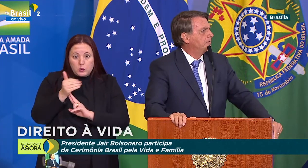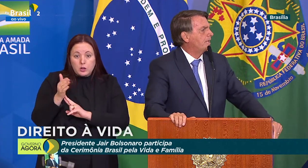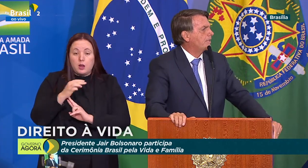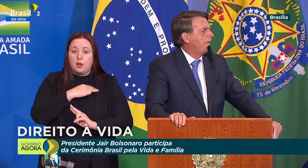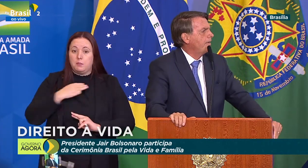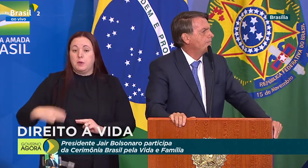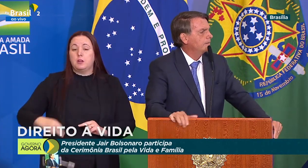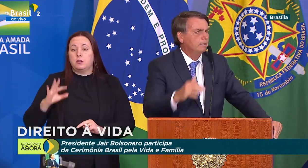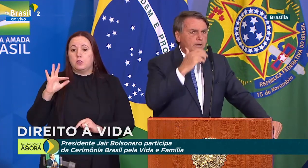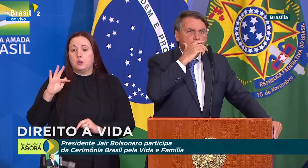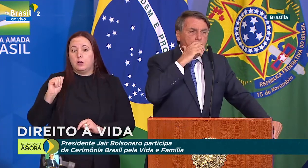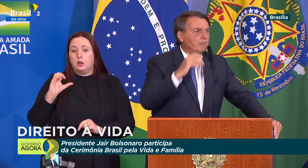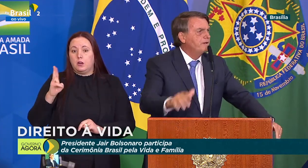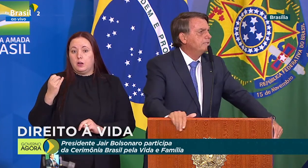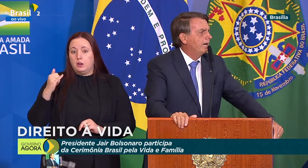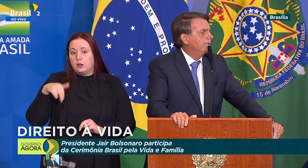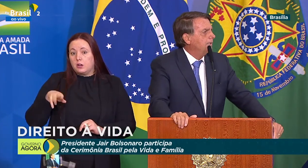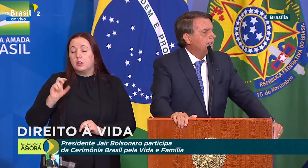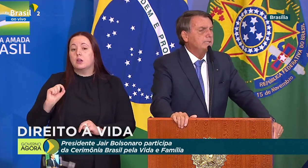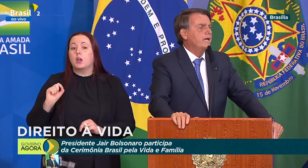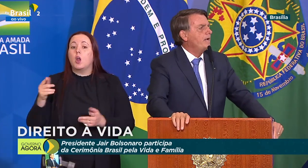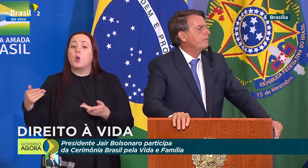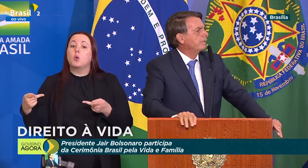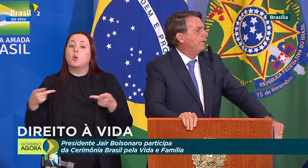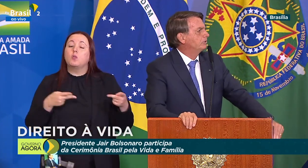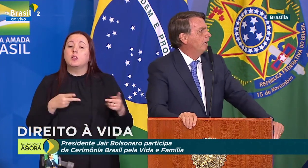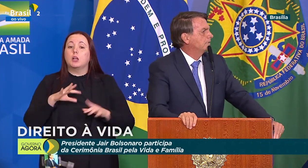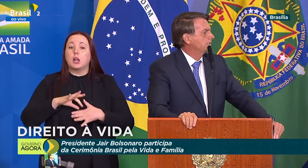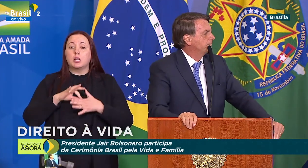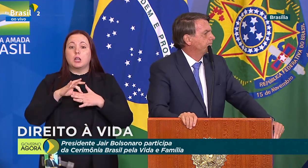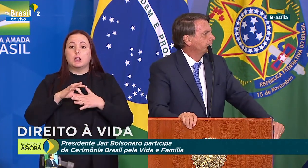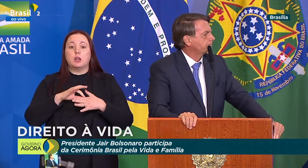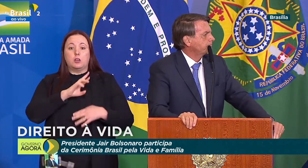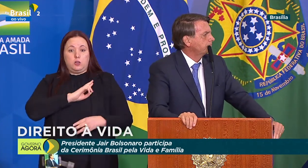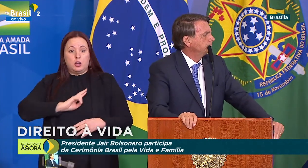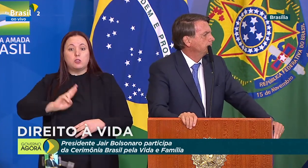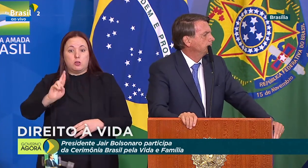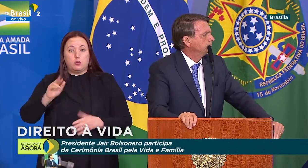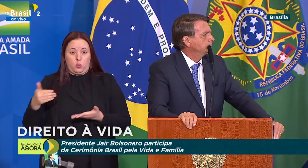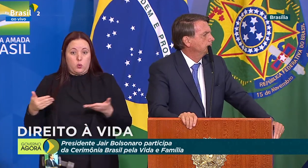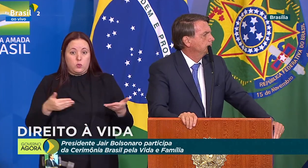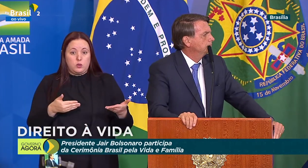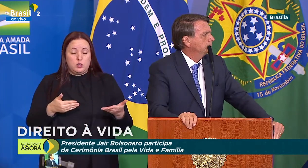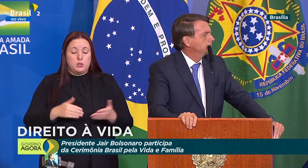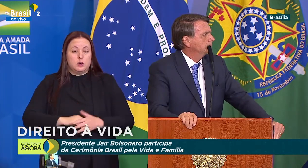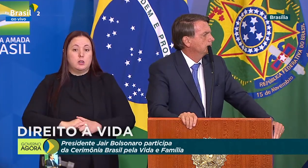por exemplo TSE convida lideranças religiosas